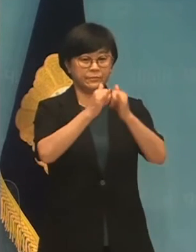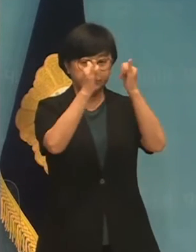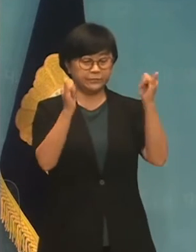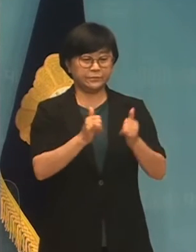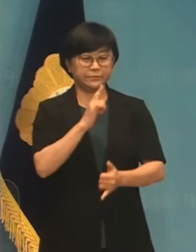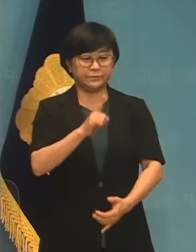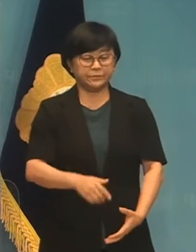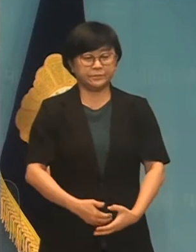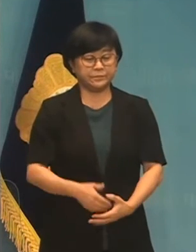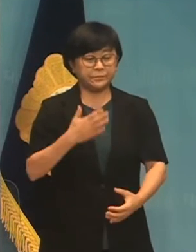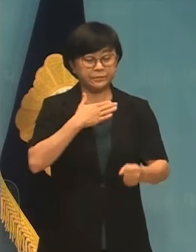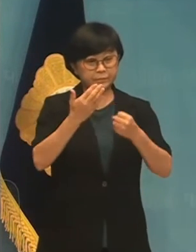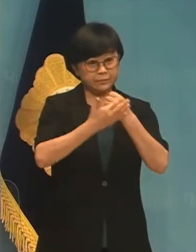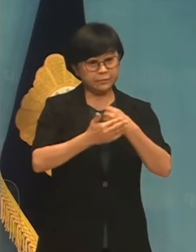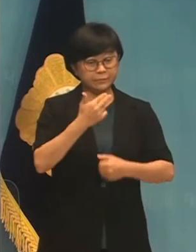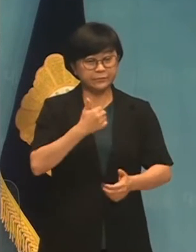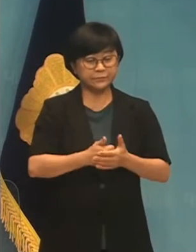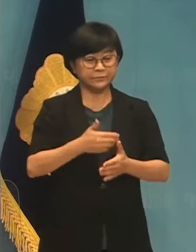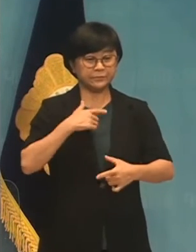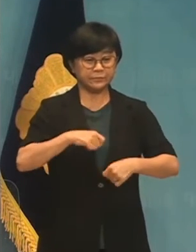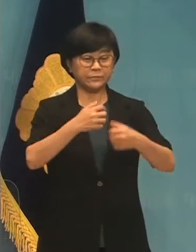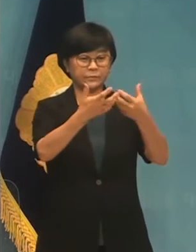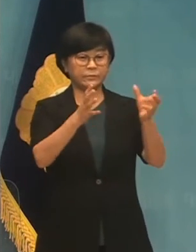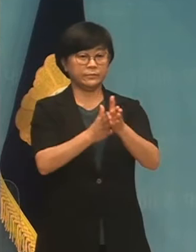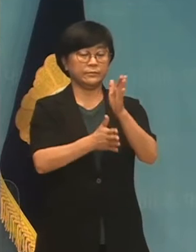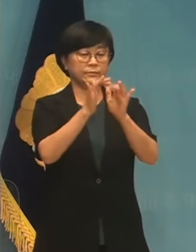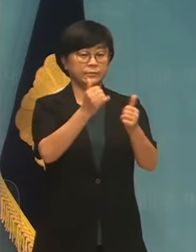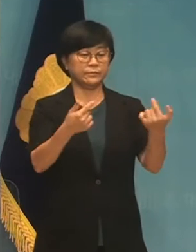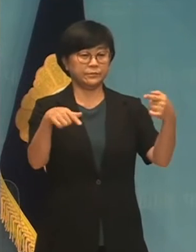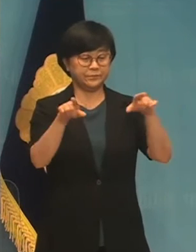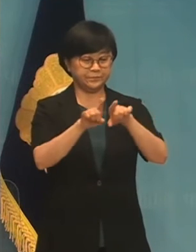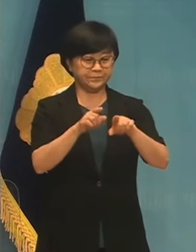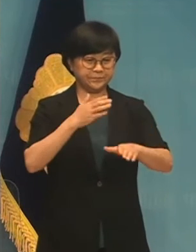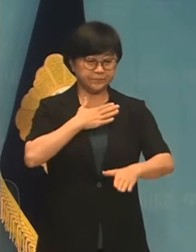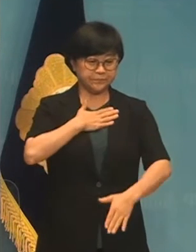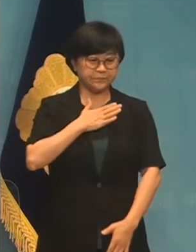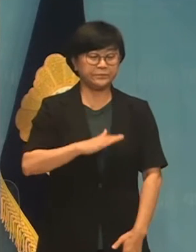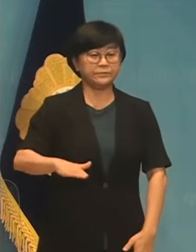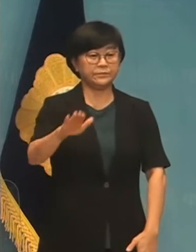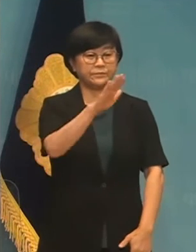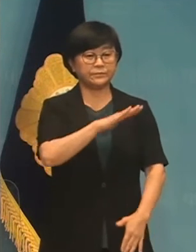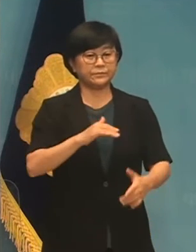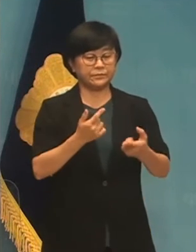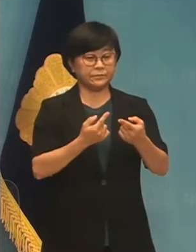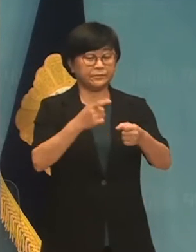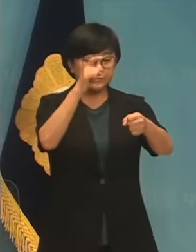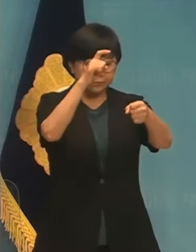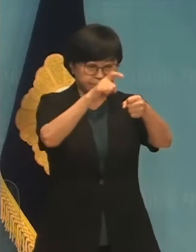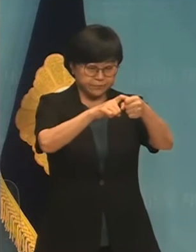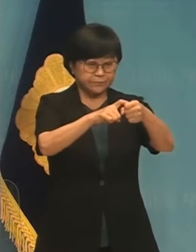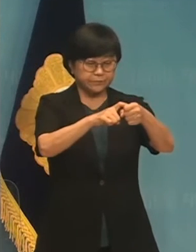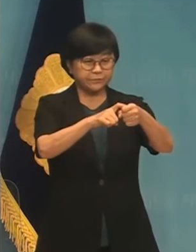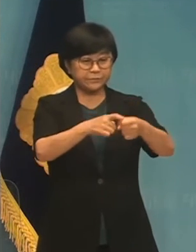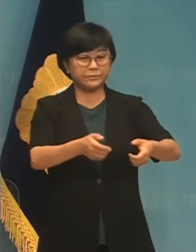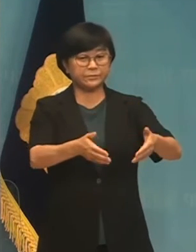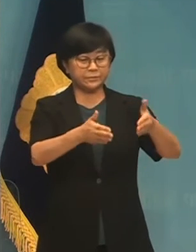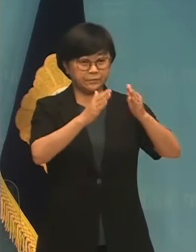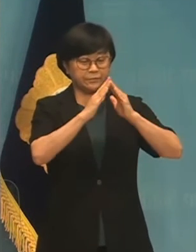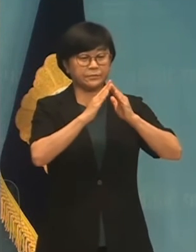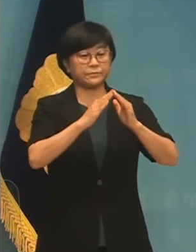사회입니다. 저와 정의당은 시민들과 함께 나와 우리를 찾는 시대의 목표를 세울 것입니다.